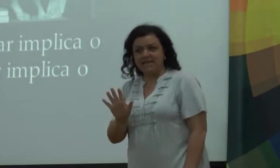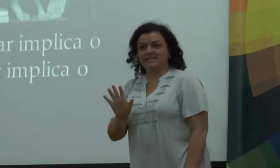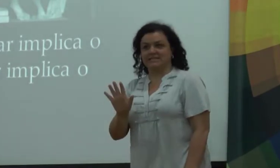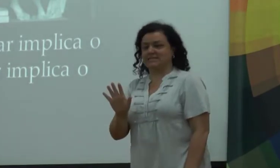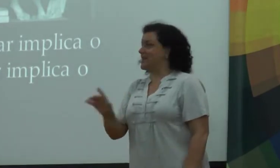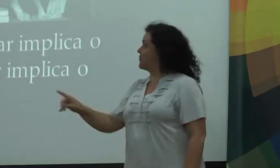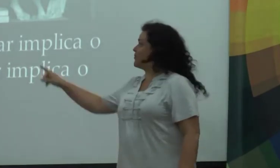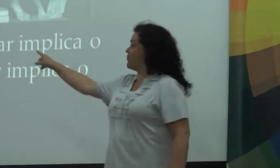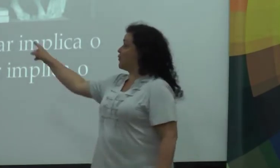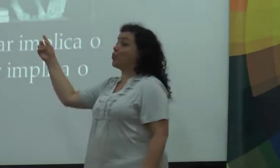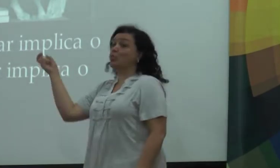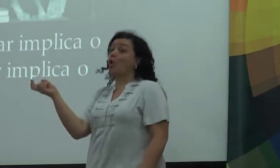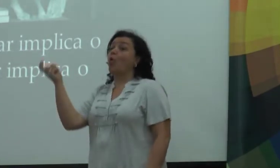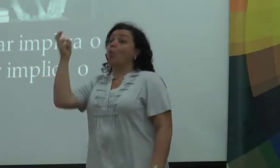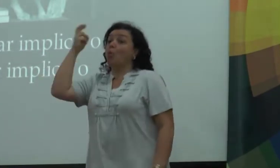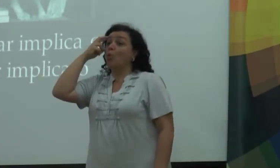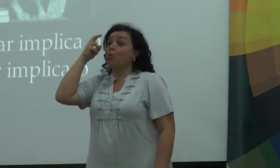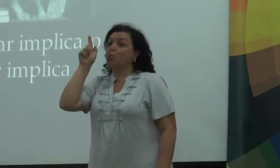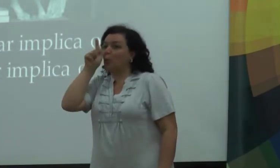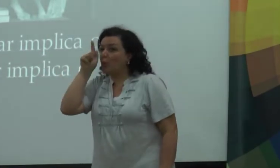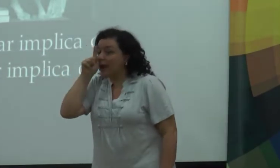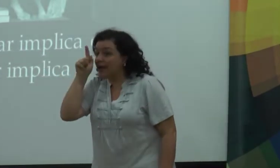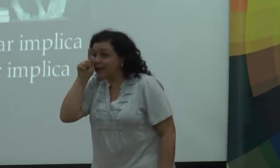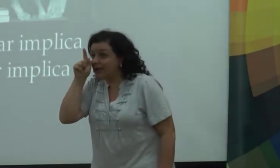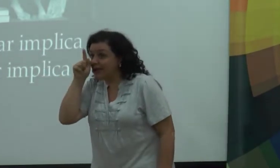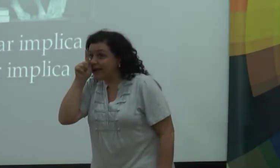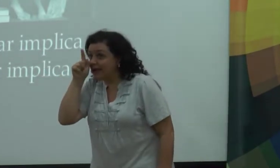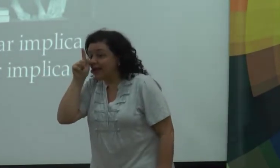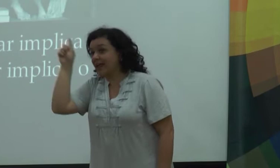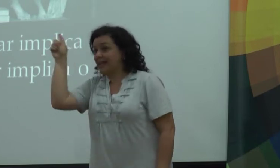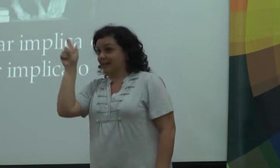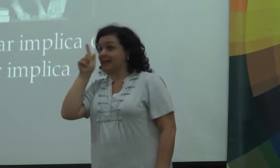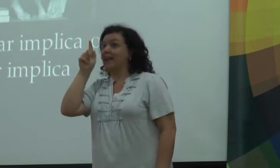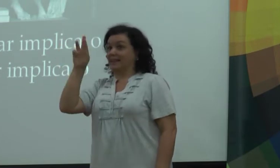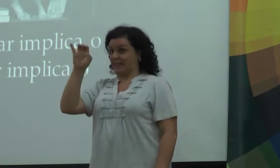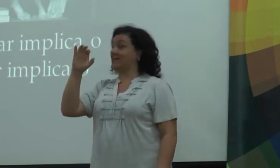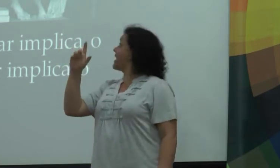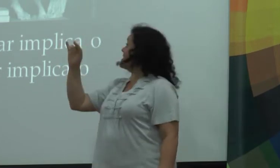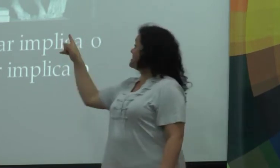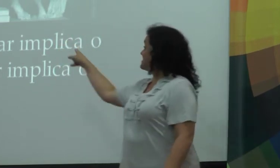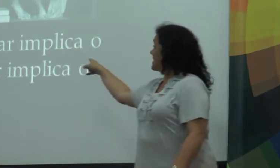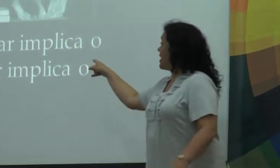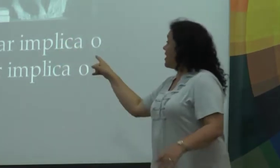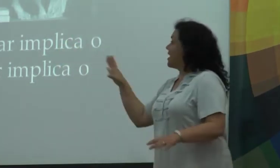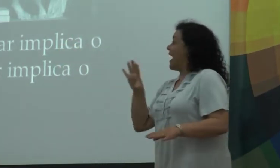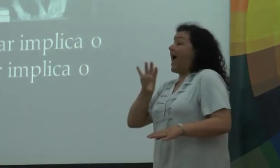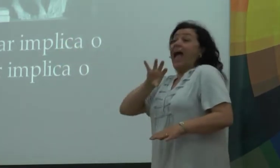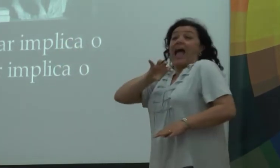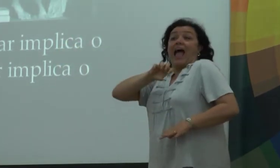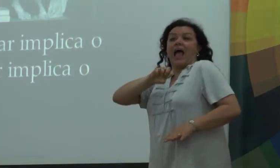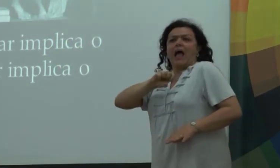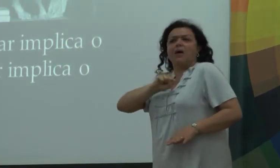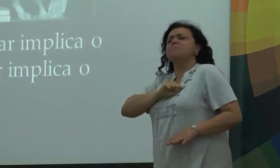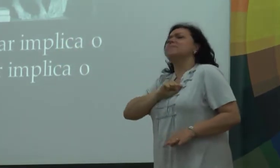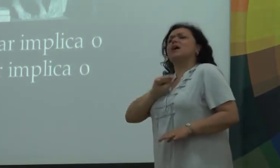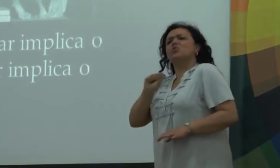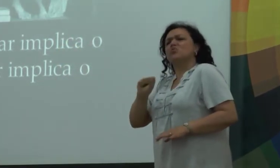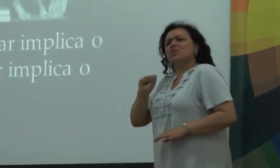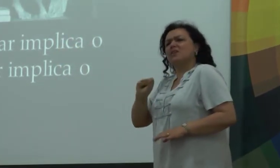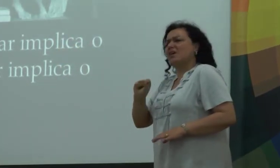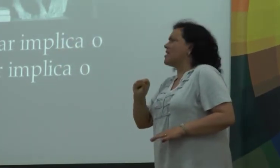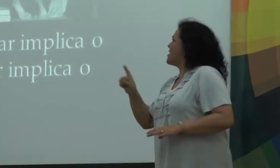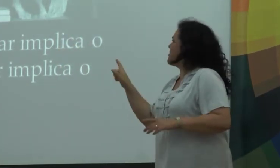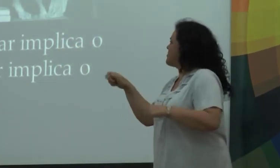Então, por exemplo, na cultura grega, na Grécia,